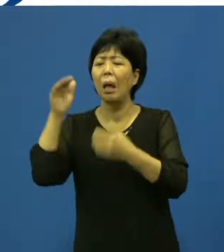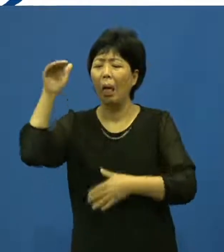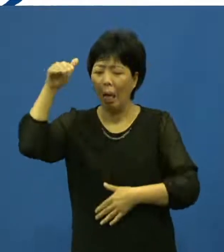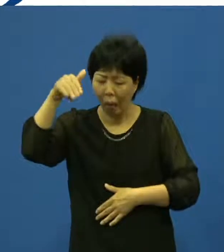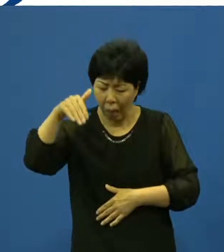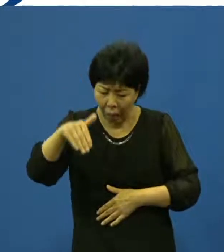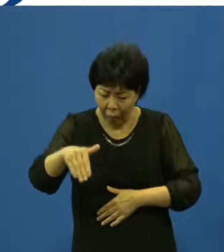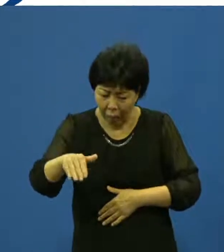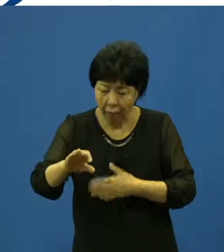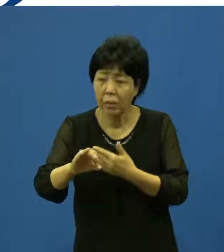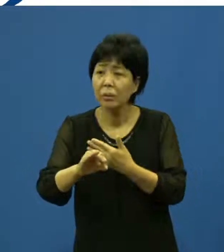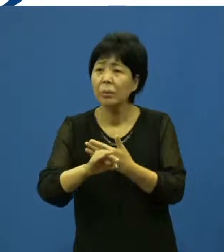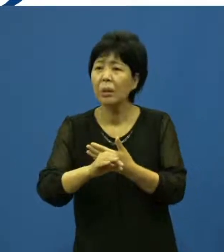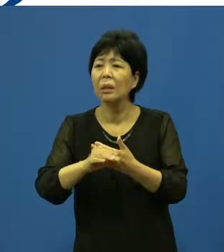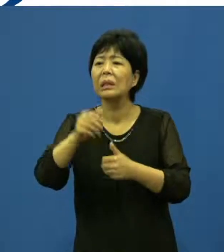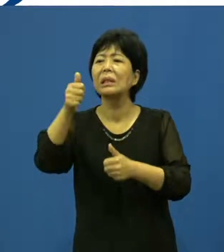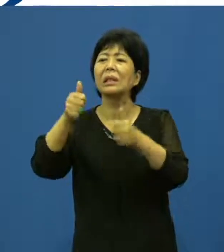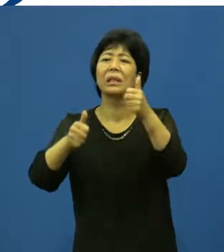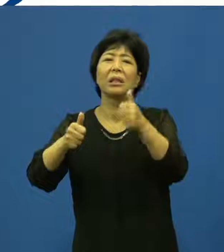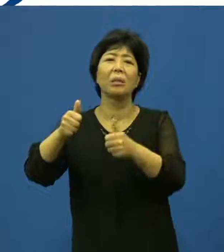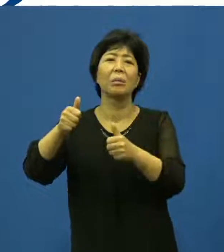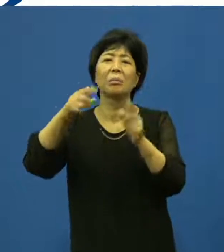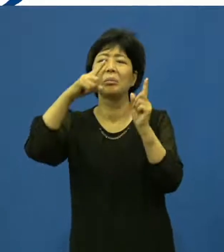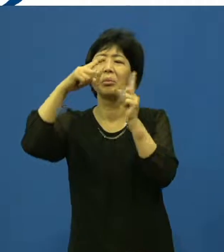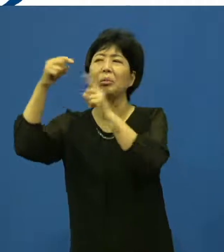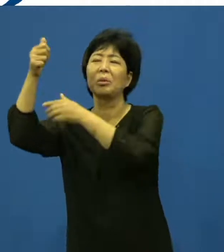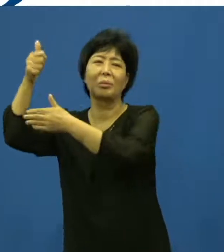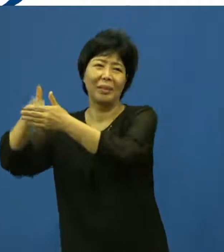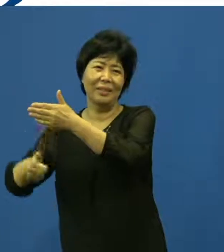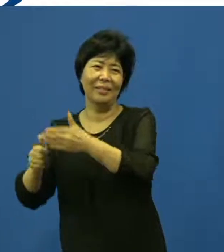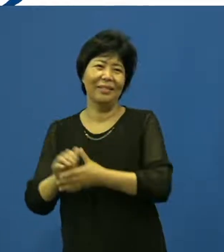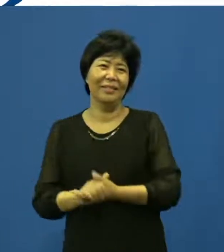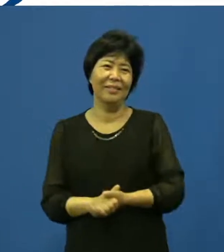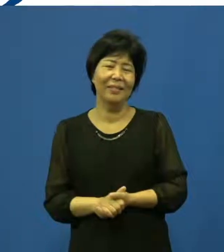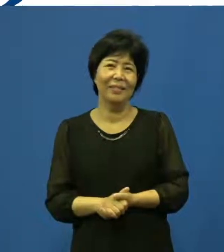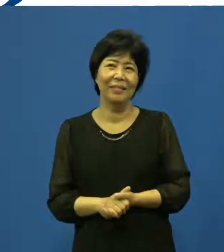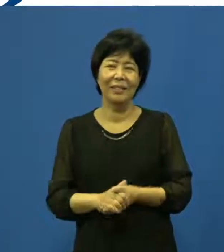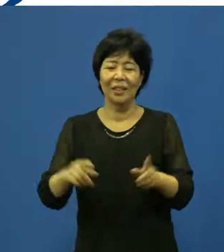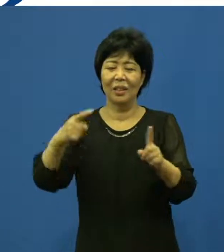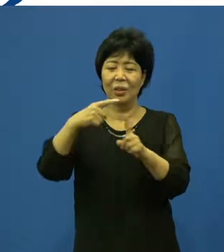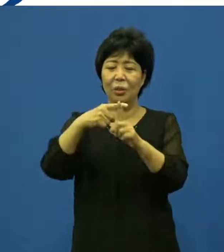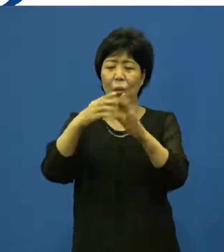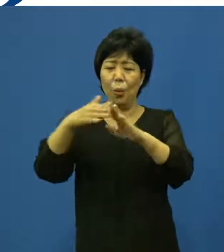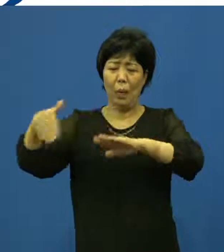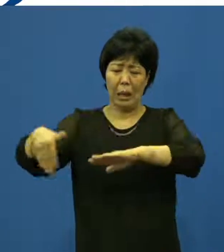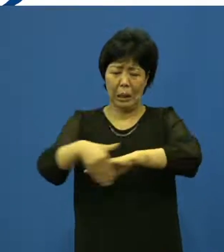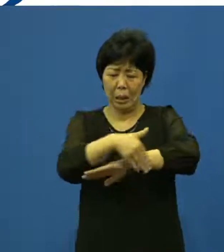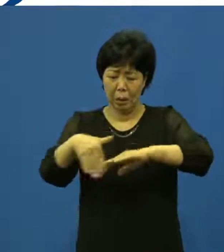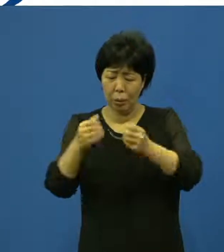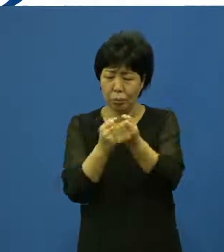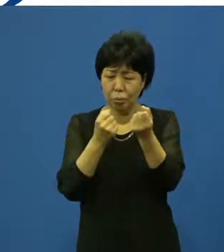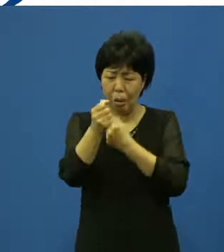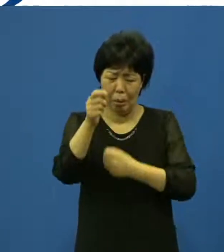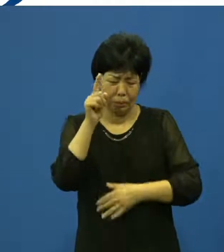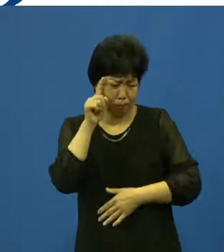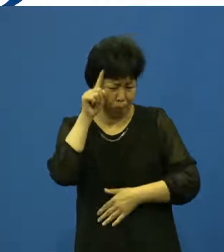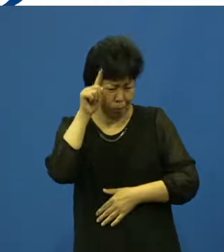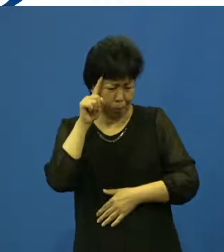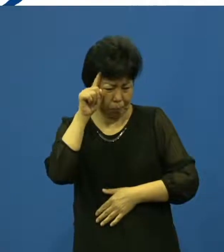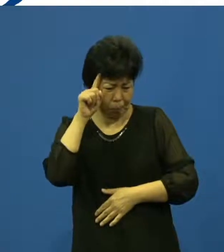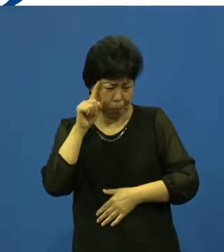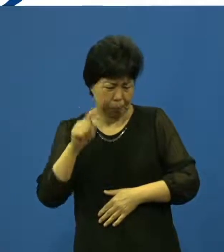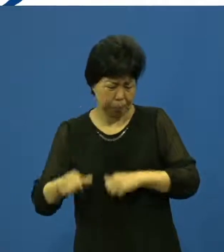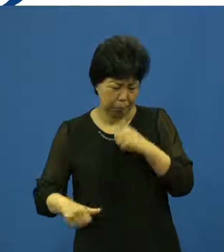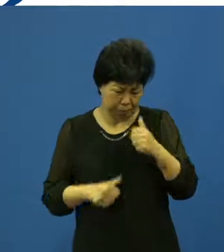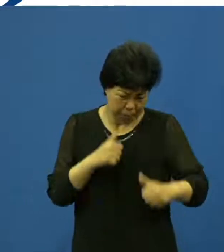그러니까 은혜가 떨어지니 뭐예요? 내 힘으로 하는 것입니다. 왜 교회를 다니는데 스트레스를 받습니까? 왜 신앙생활을 하면서도